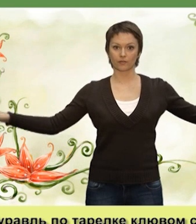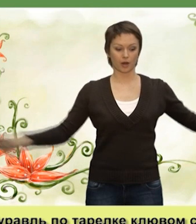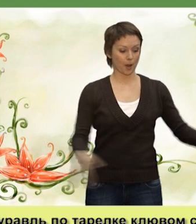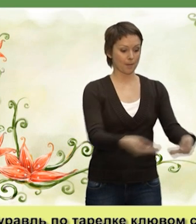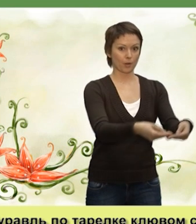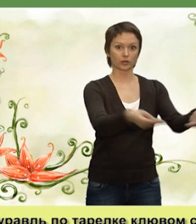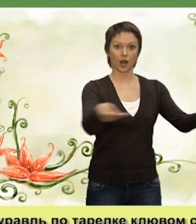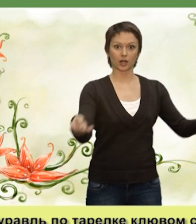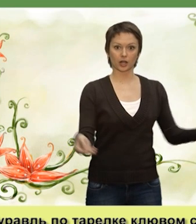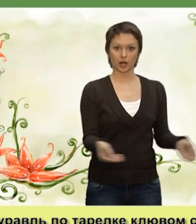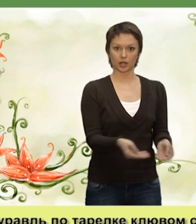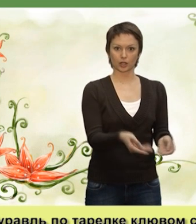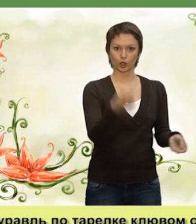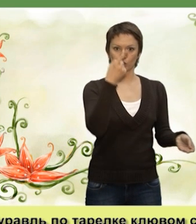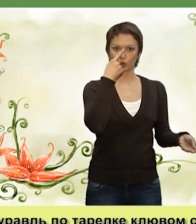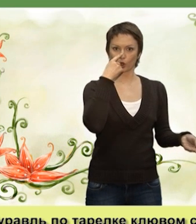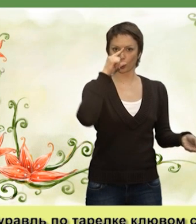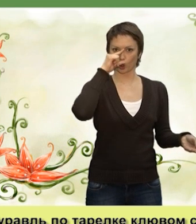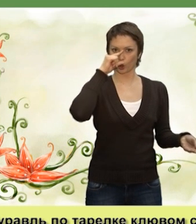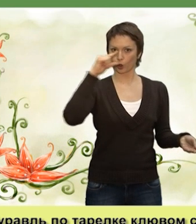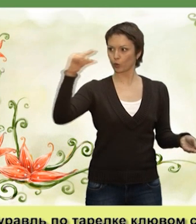Журавль по тарелке клювом.